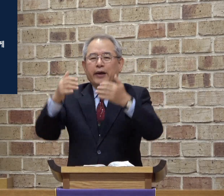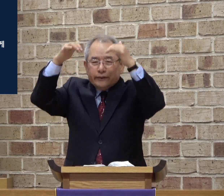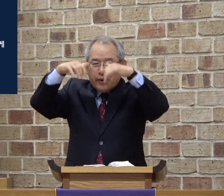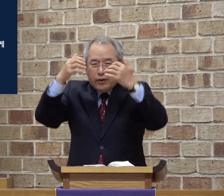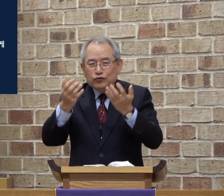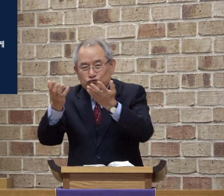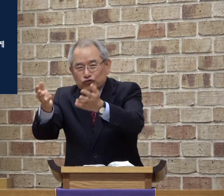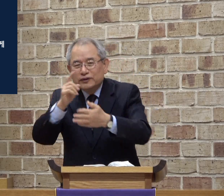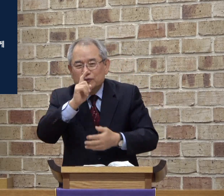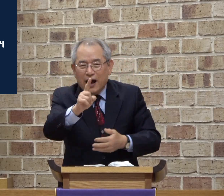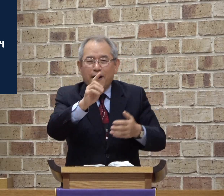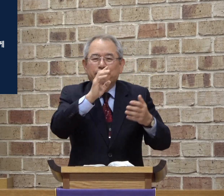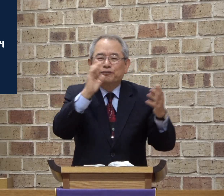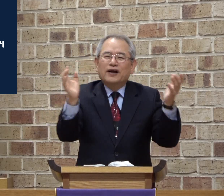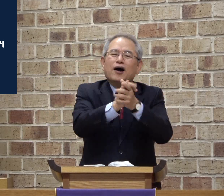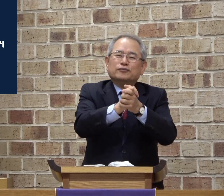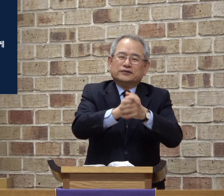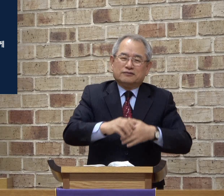태양을 받는 면적이 조절이 되는 겁니다.